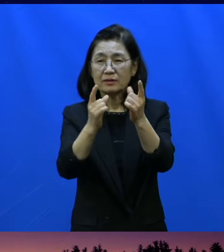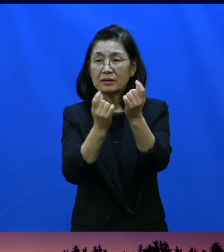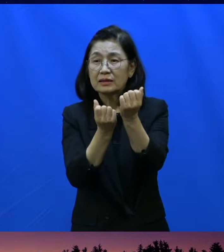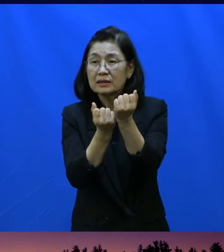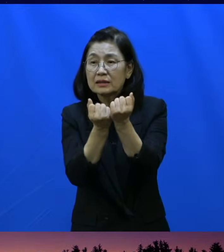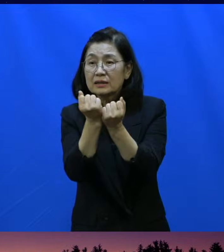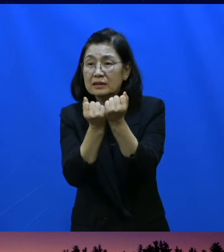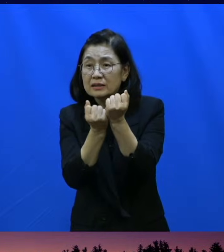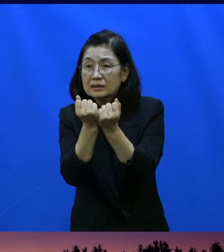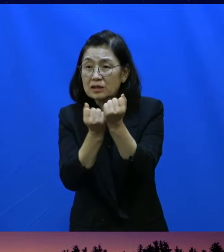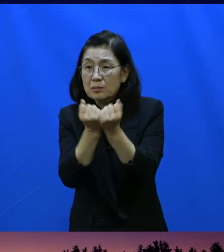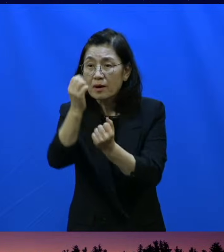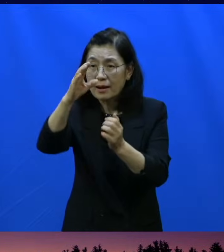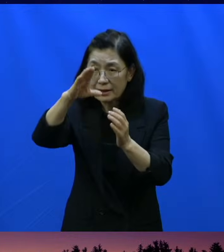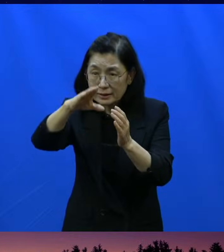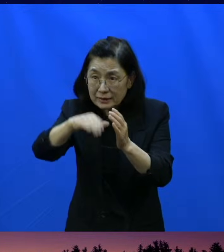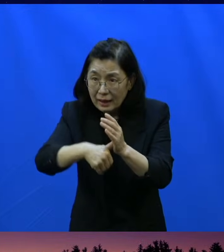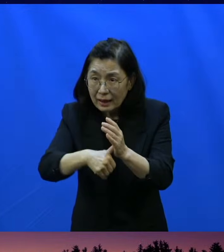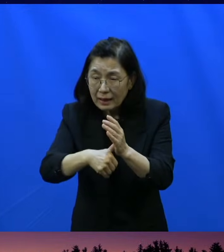되느냐? 은혜로만 설명이 되는 거예요.